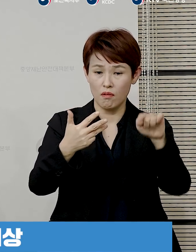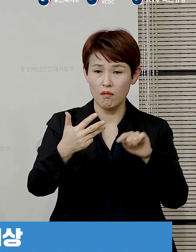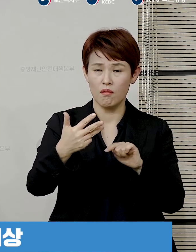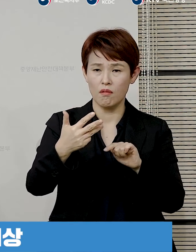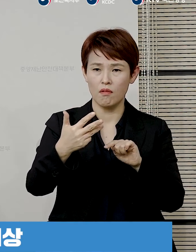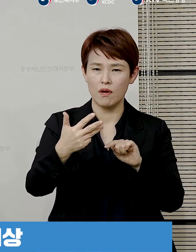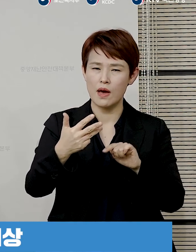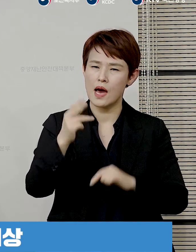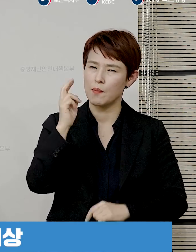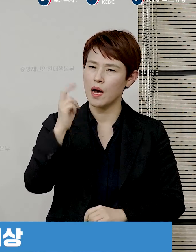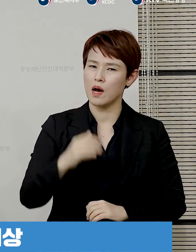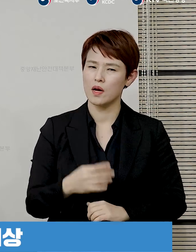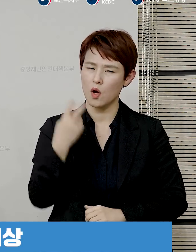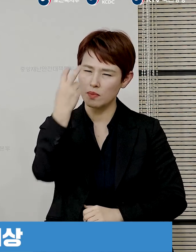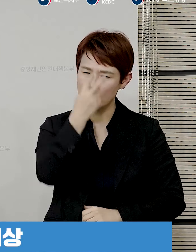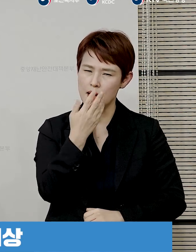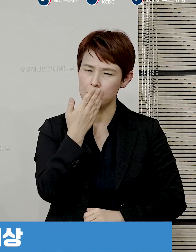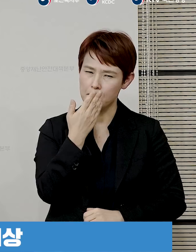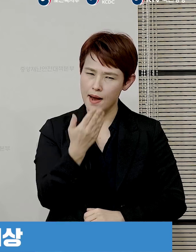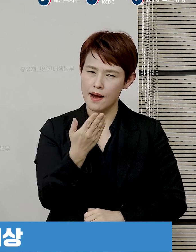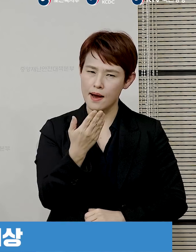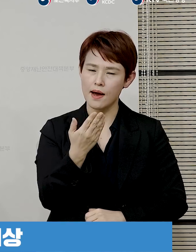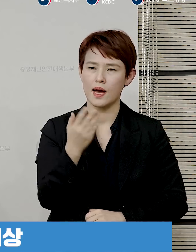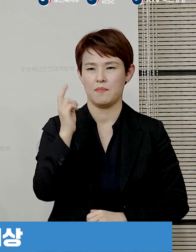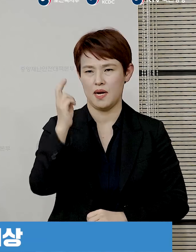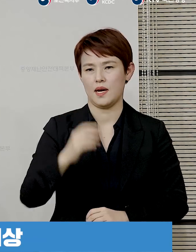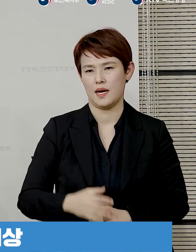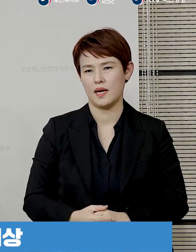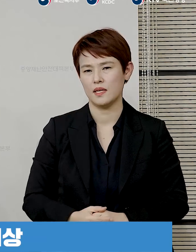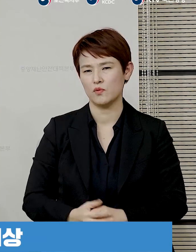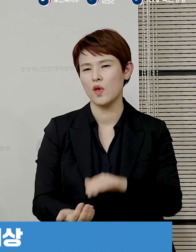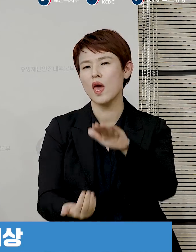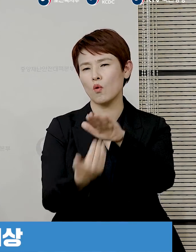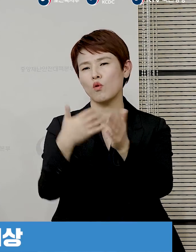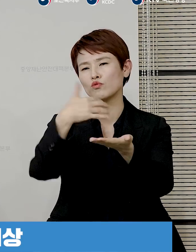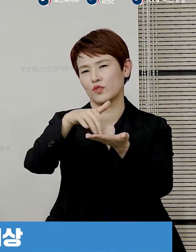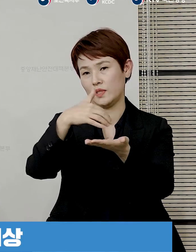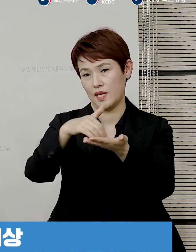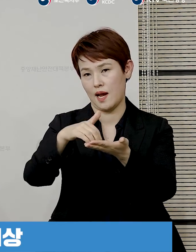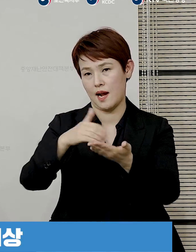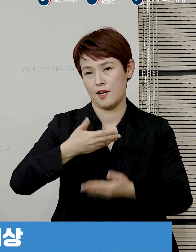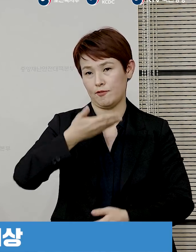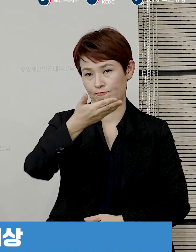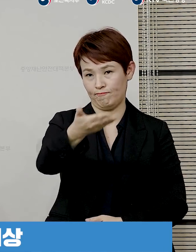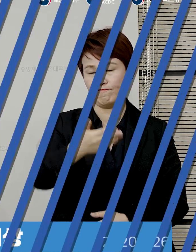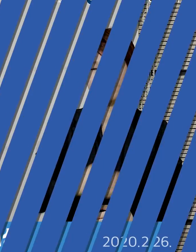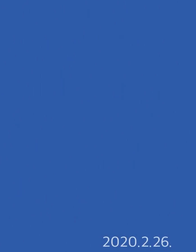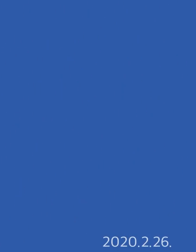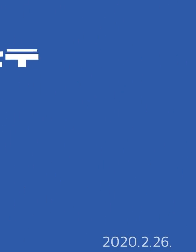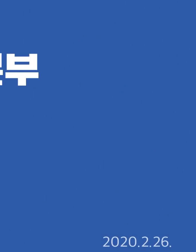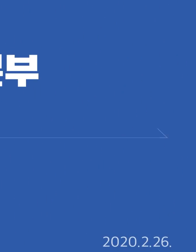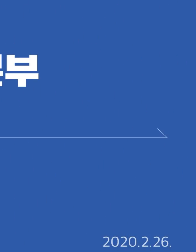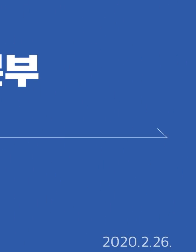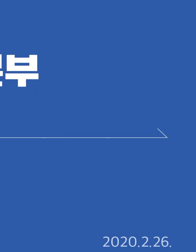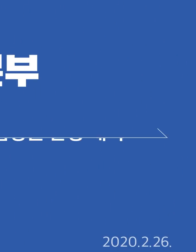정도가 아마 저희가 검사를 하게 된다면 최대치의 숫자가 될 거다라는 말씀을 드린 겁니다.